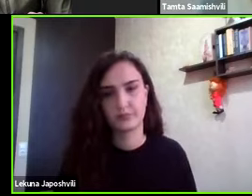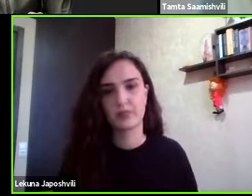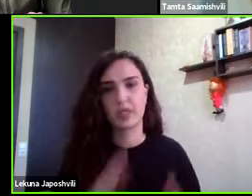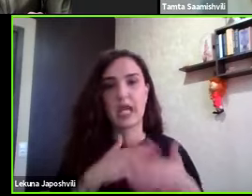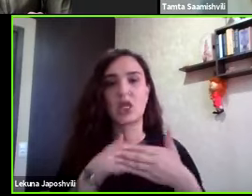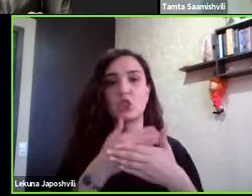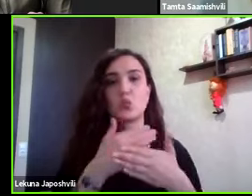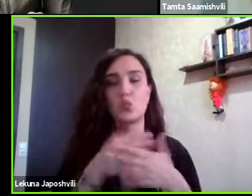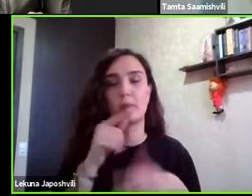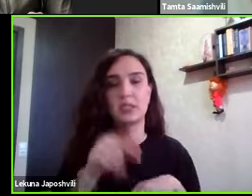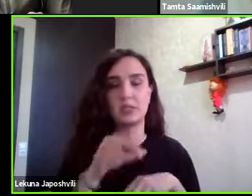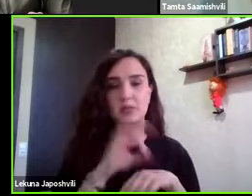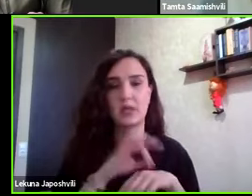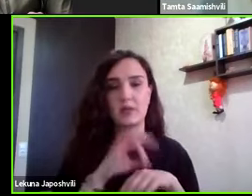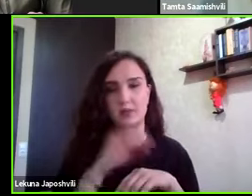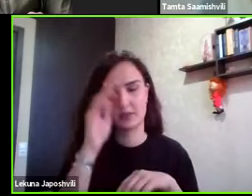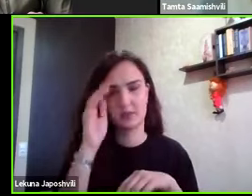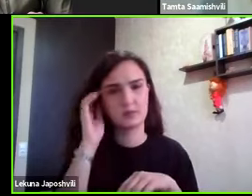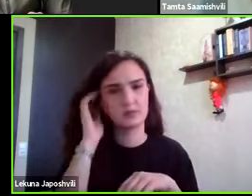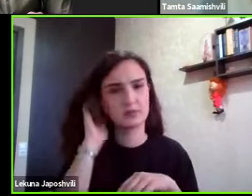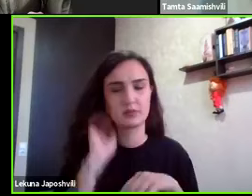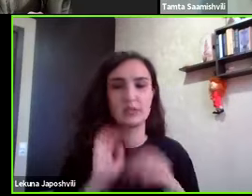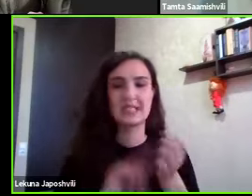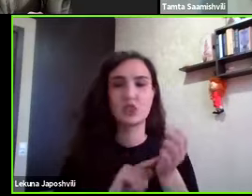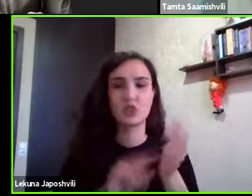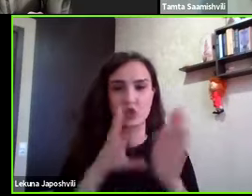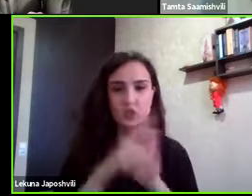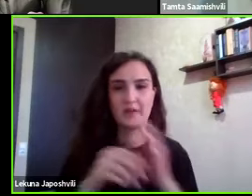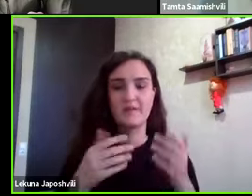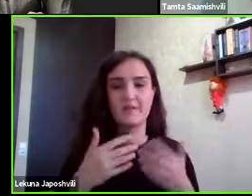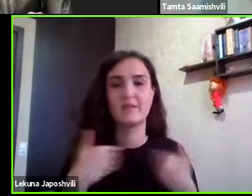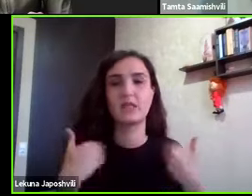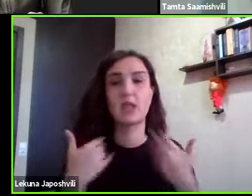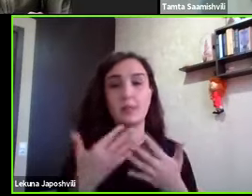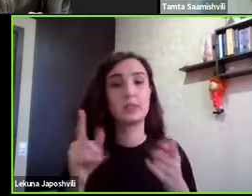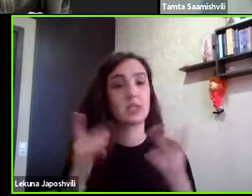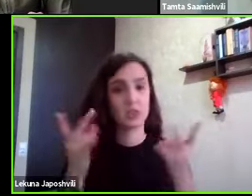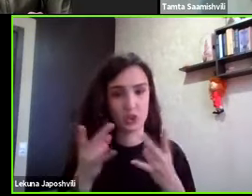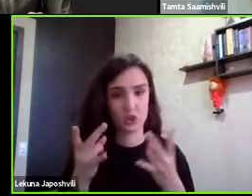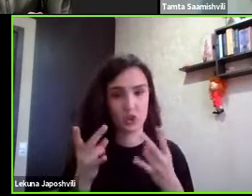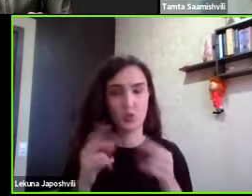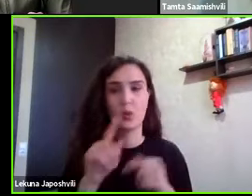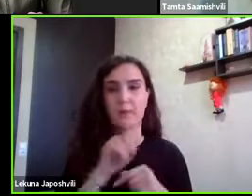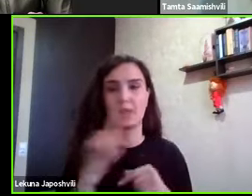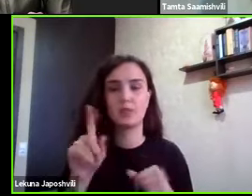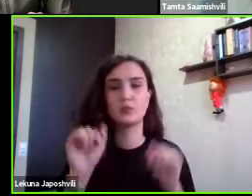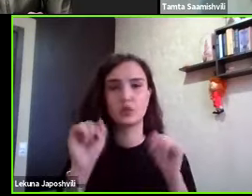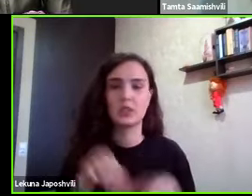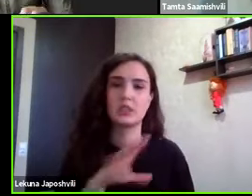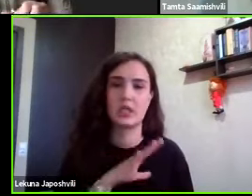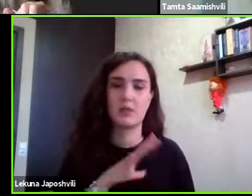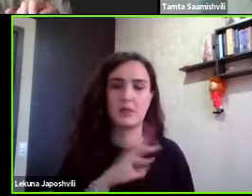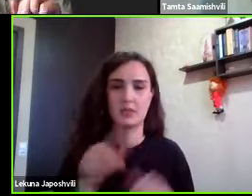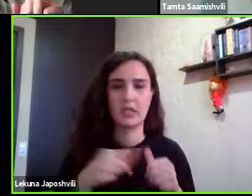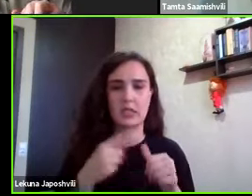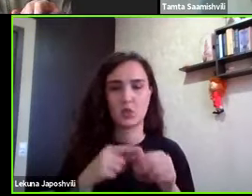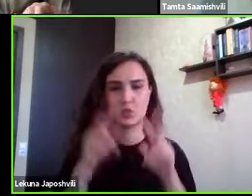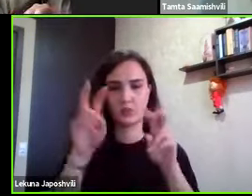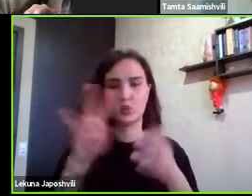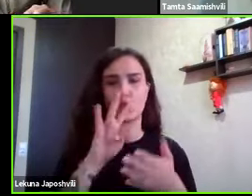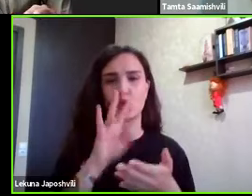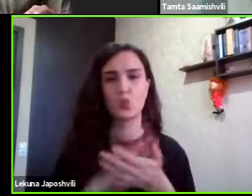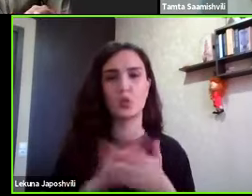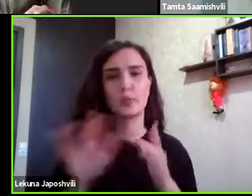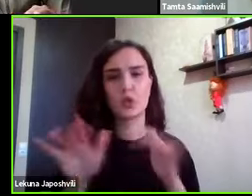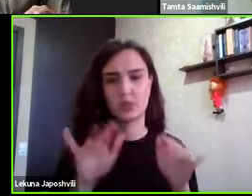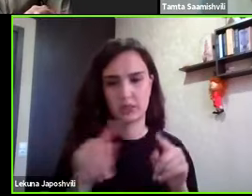ააქტიურებენ იმ და ესე იგი სისხლში შედის ის ვიტამინი, რაც საჭიროა, მაგრამ შეიძლება და ეგრეთ წოდებული ქრონიკული